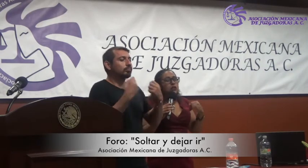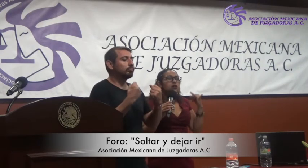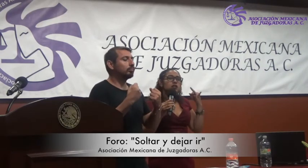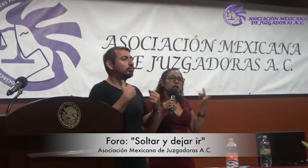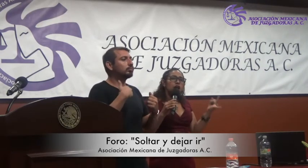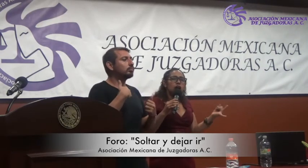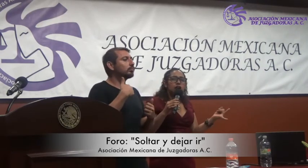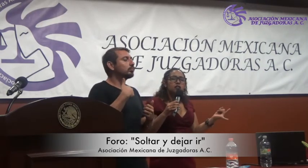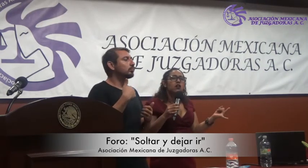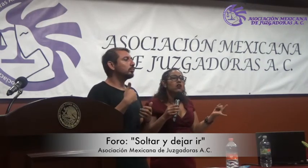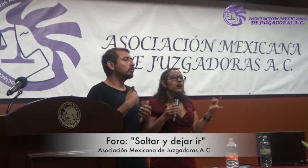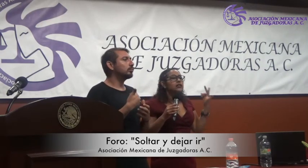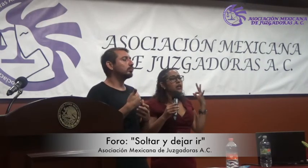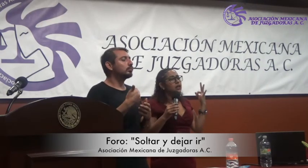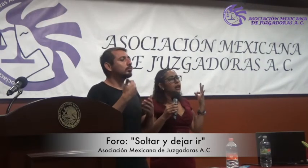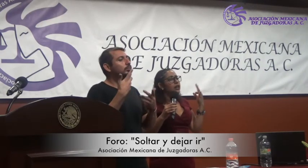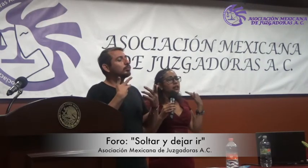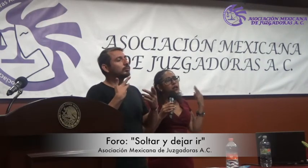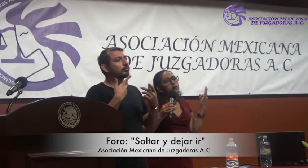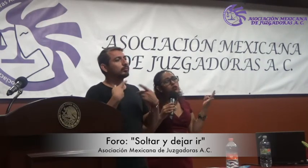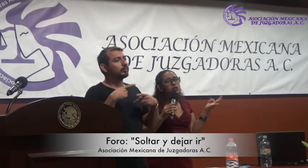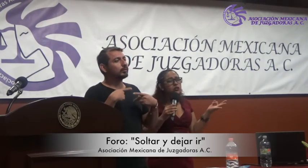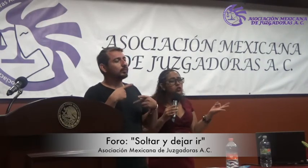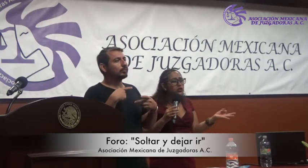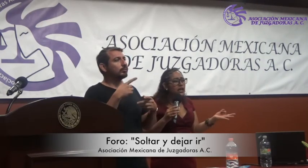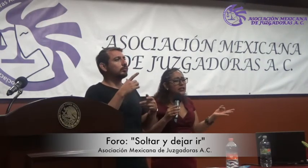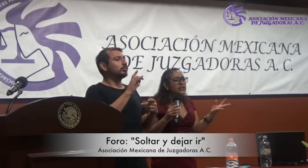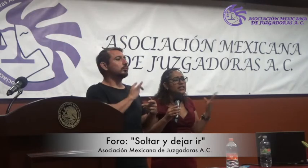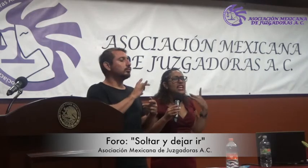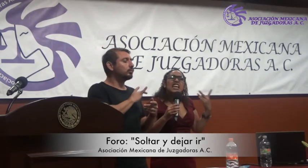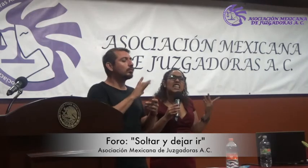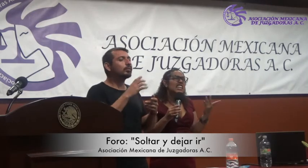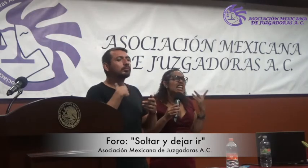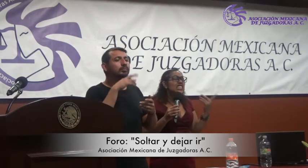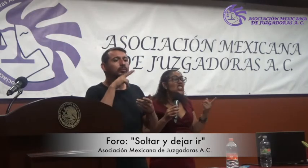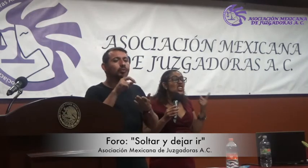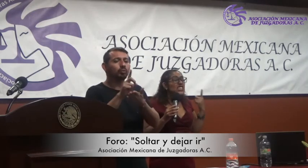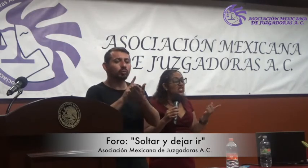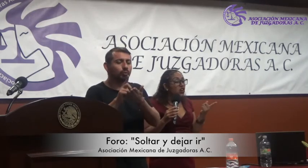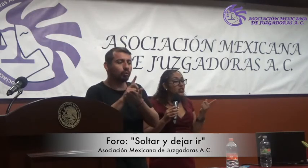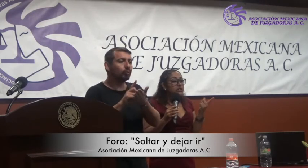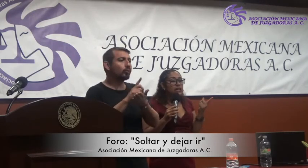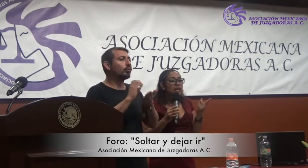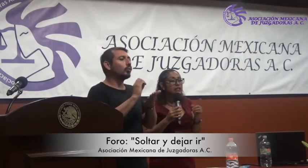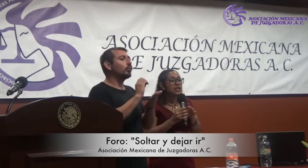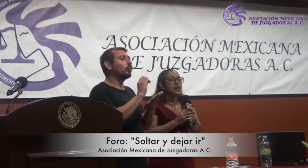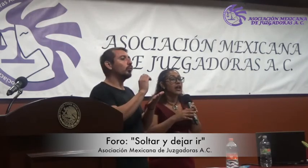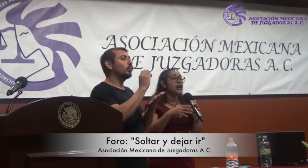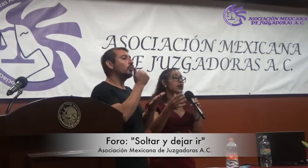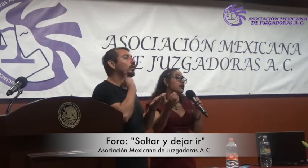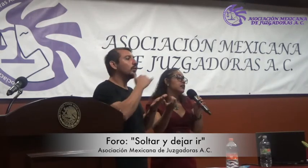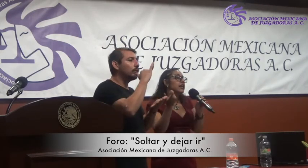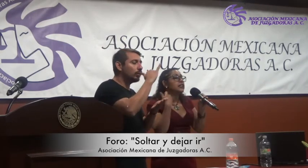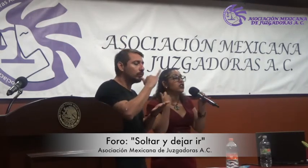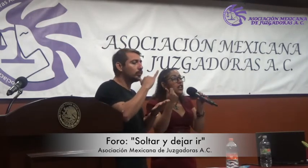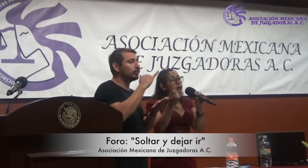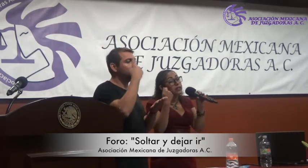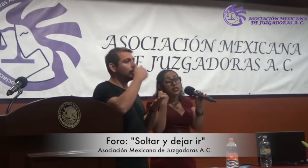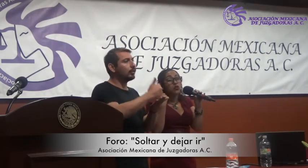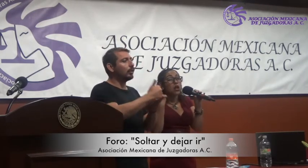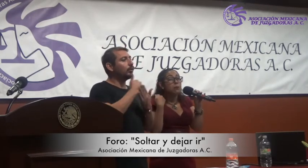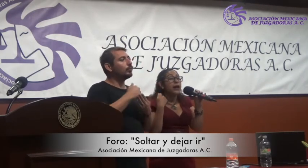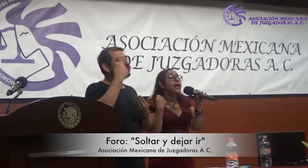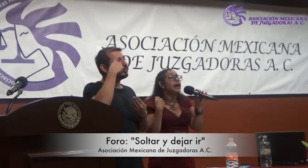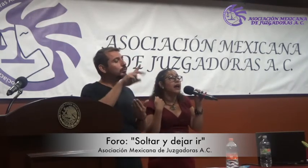en depresiones, que caiga en drogas, que caiga en abuso de sustancias, en relaciones tóxicas, en